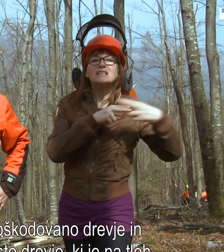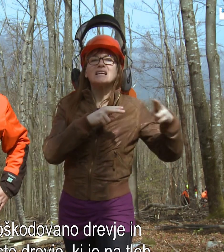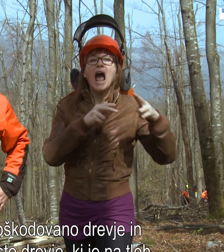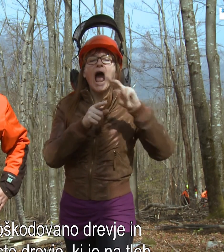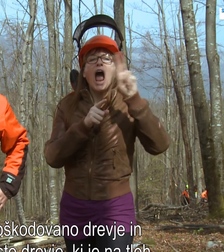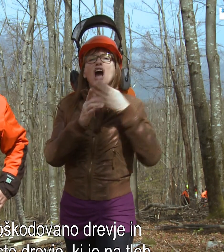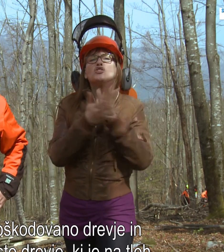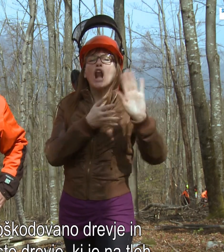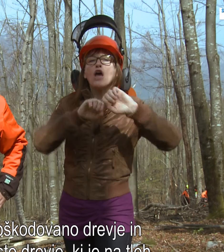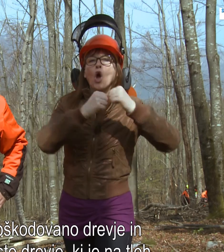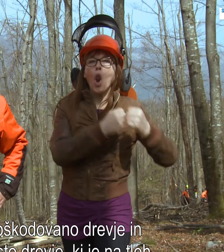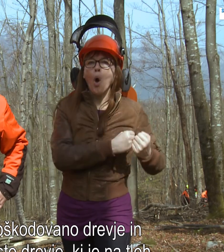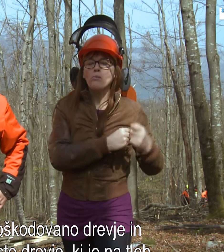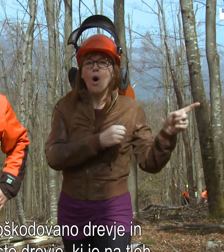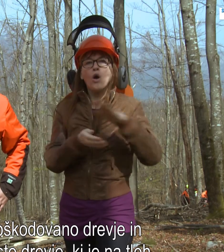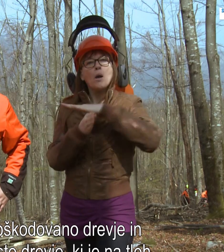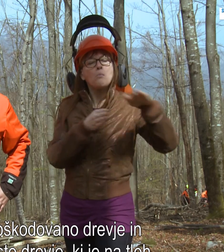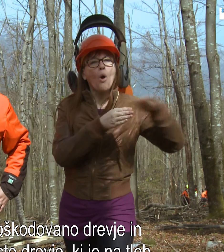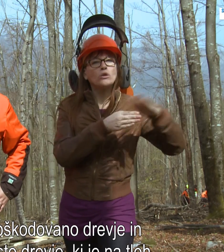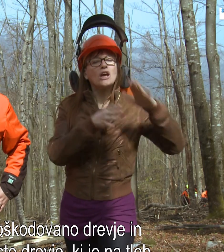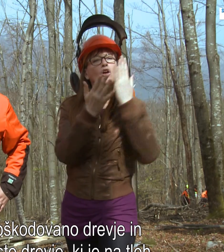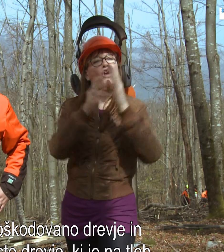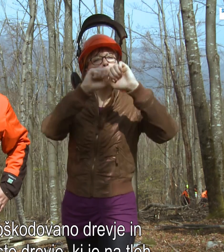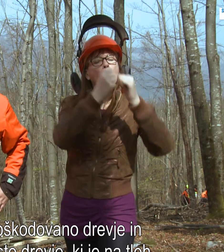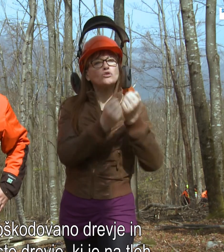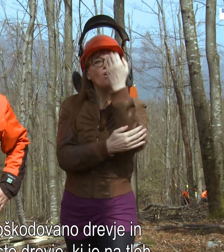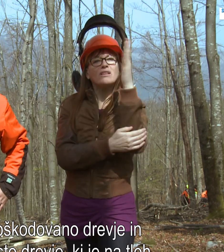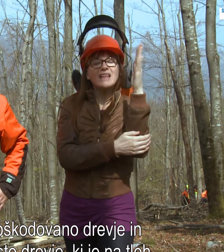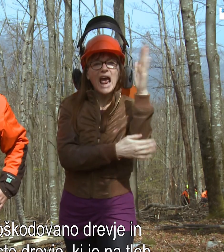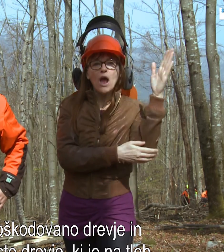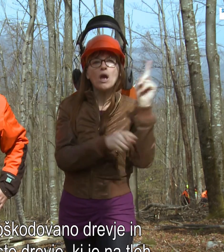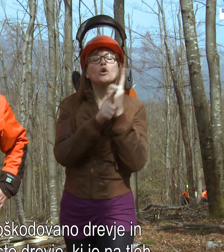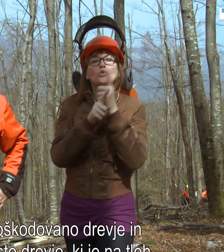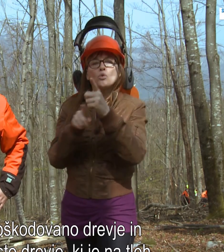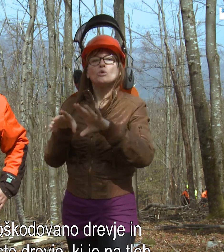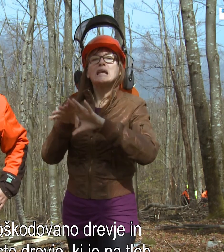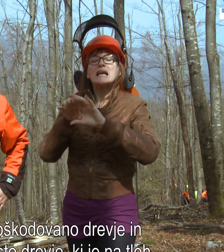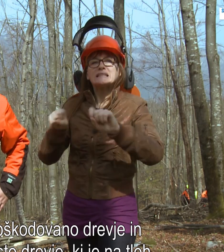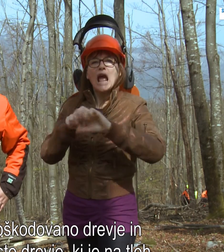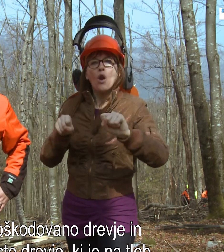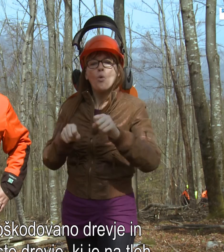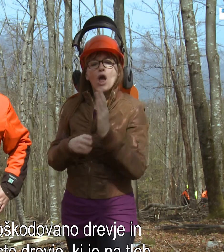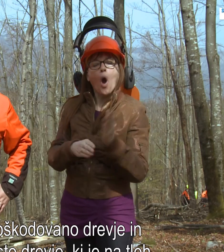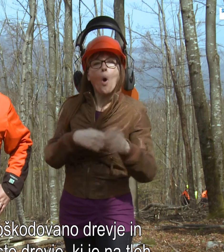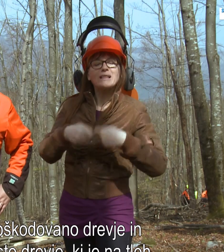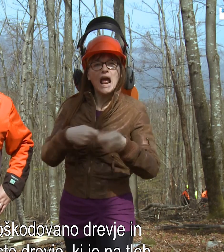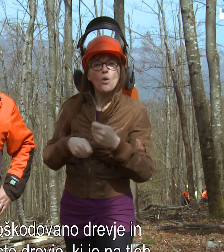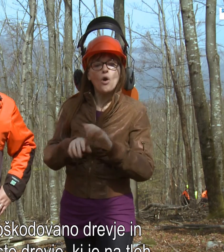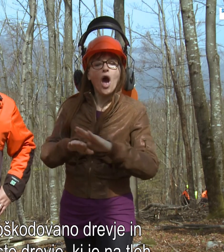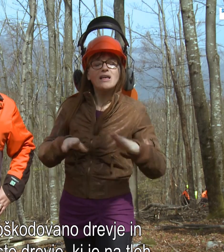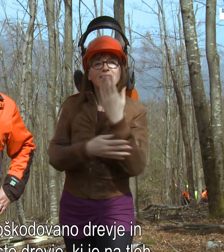podirajo poškodovano drevje in pa jasno tudi tisto izdelujejo tisto drevje, ki je na tleh.